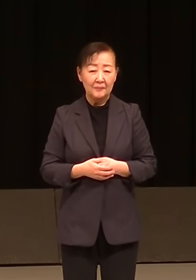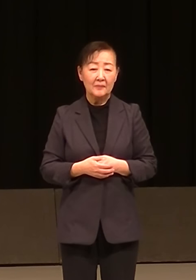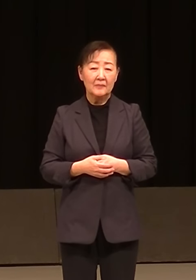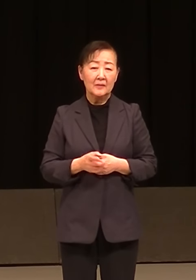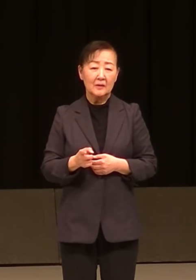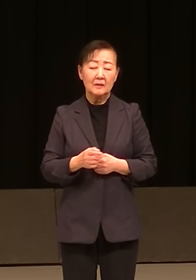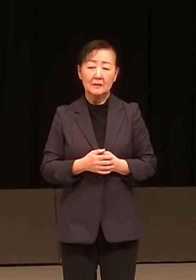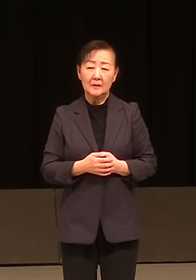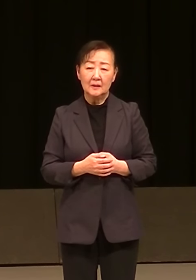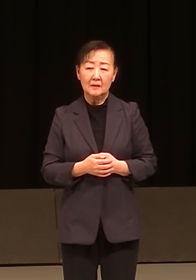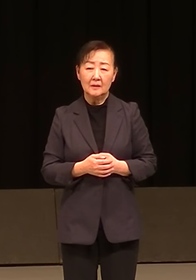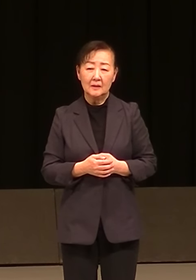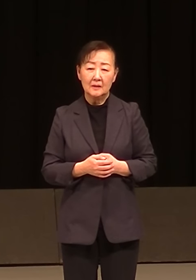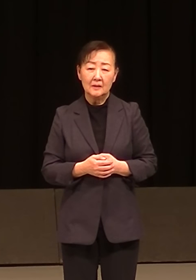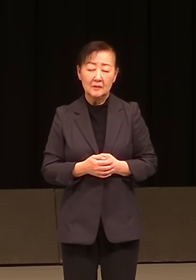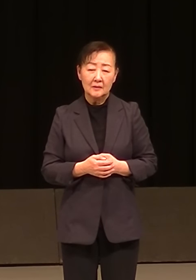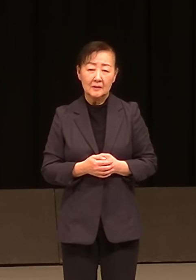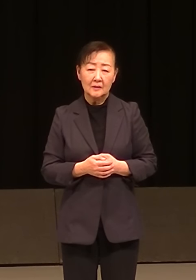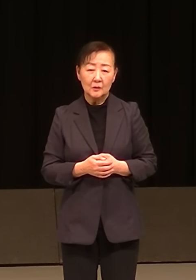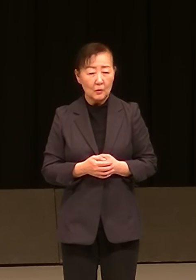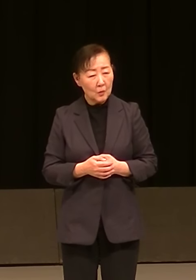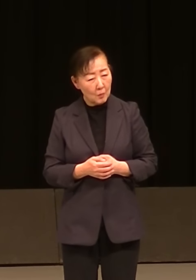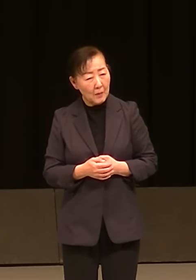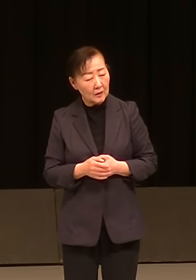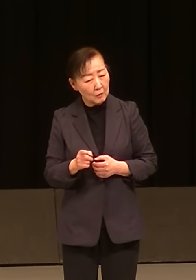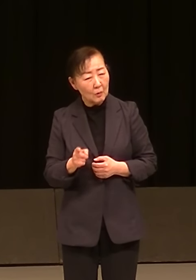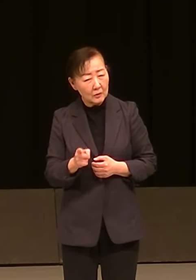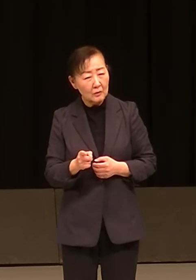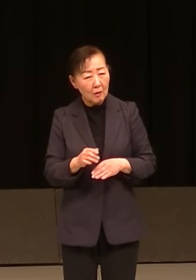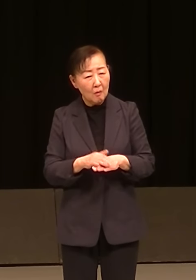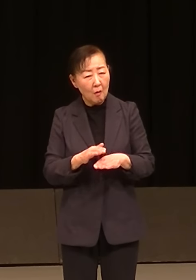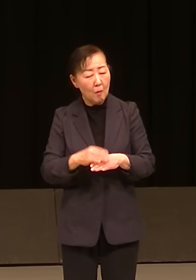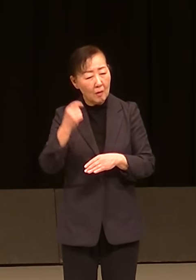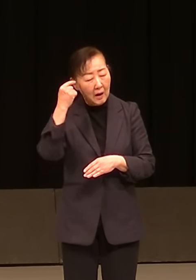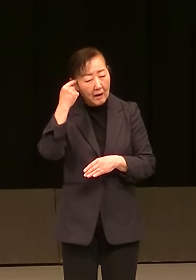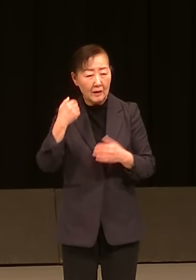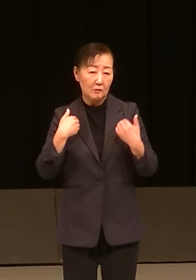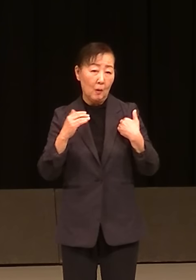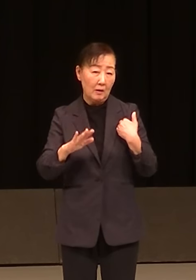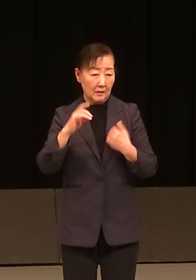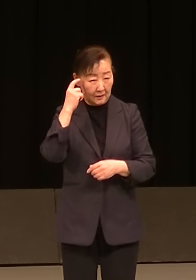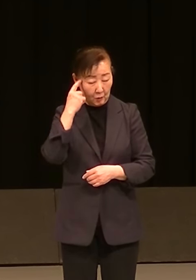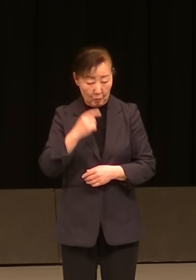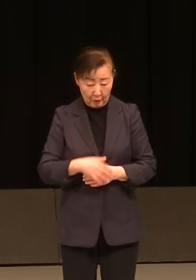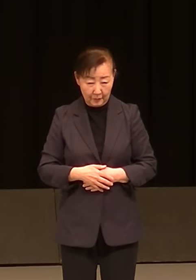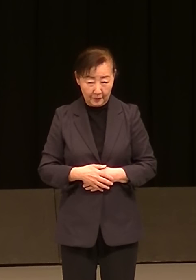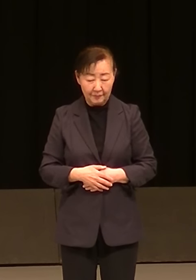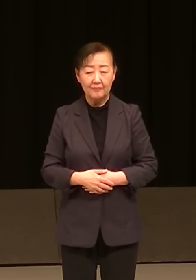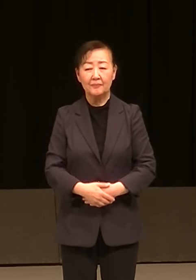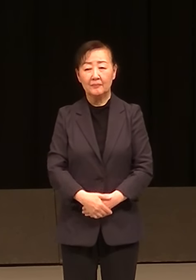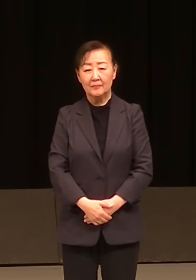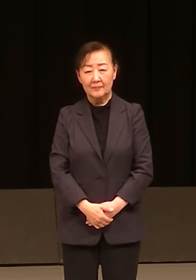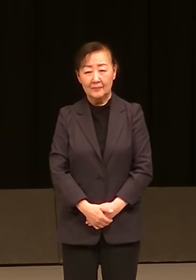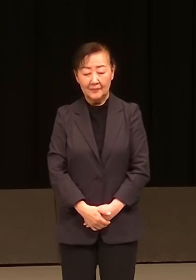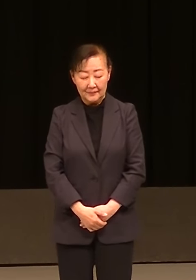りその恩賞も考えておいていただく必要があるかなと思います。 ありがとうござい